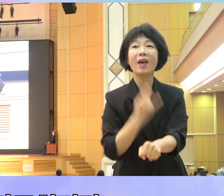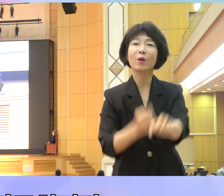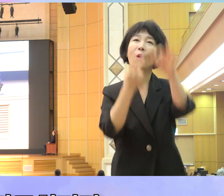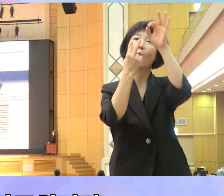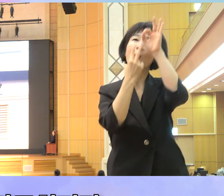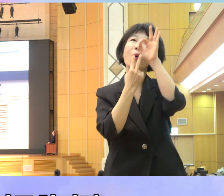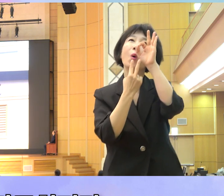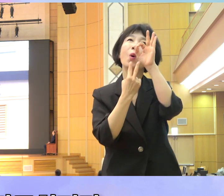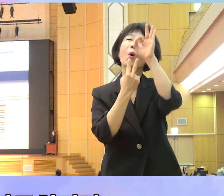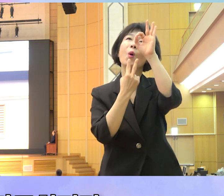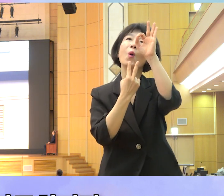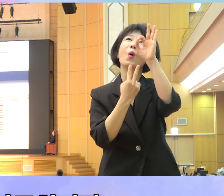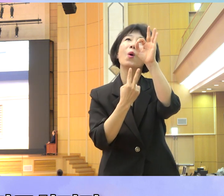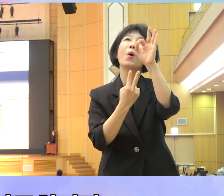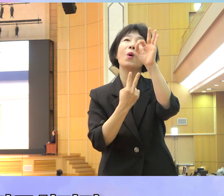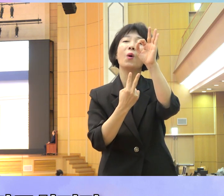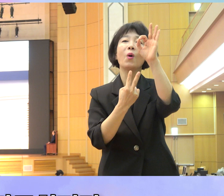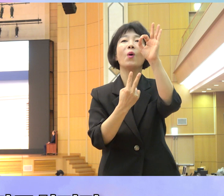사랑해요.